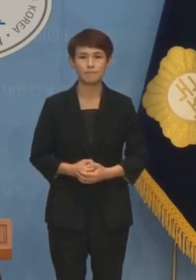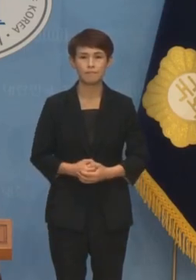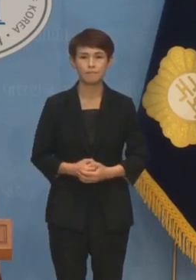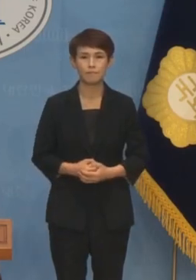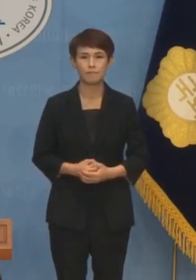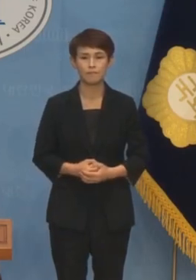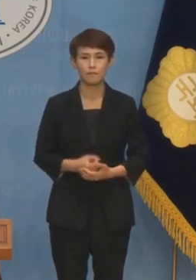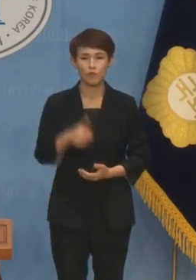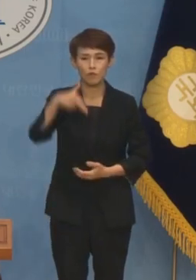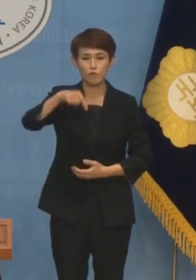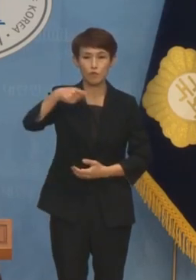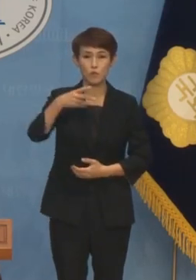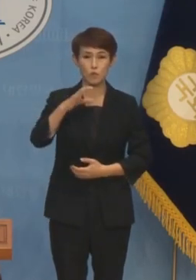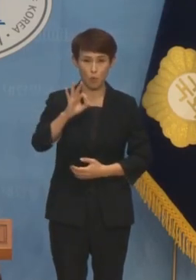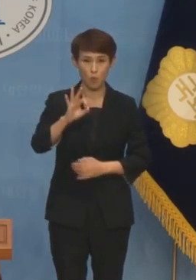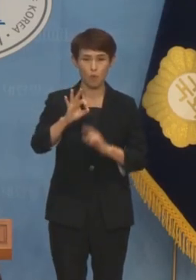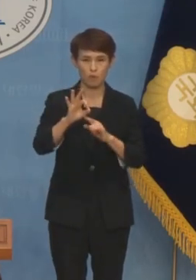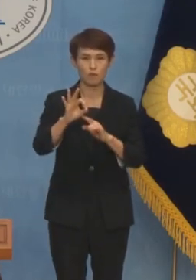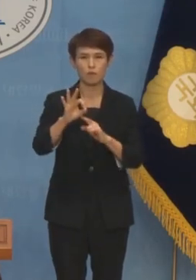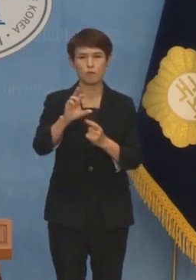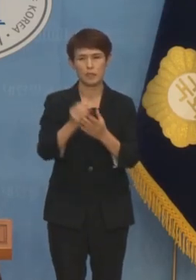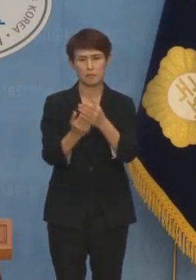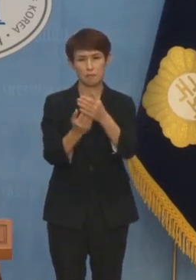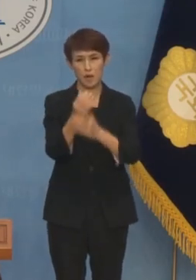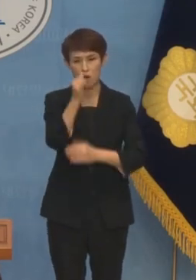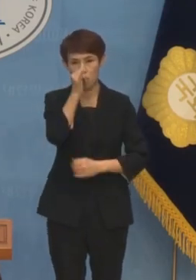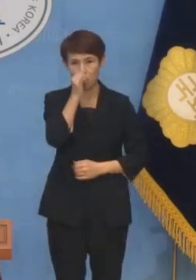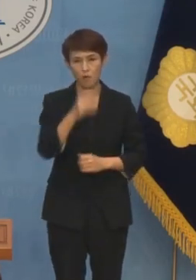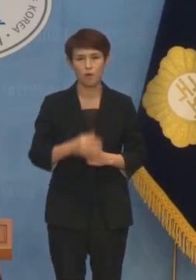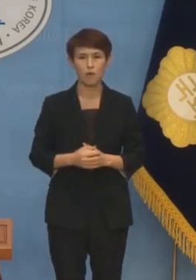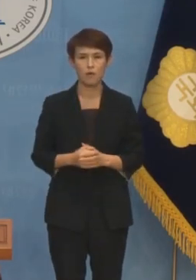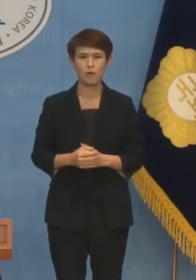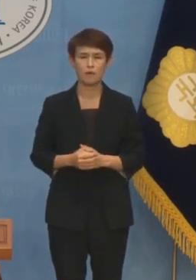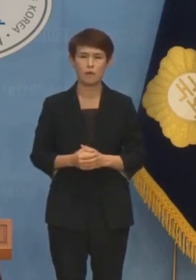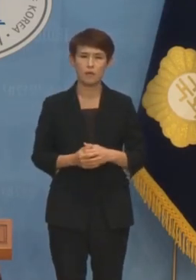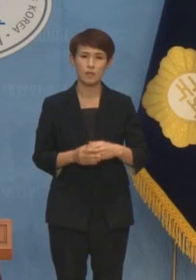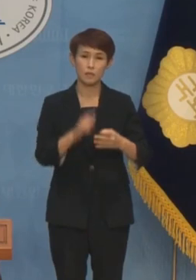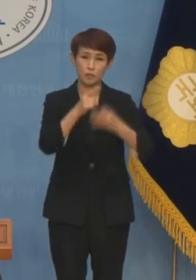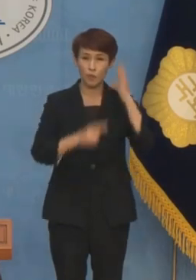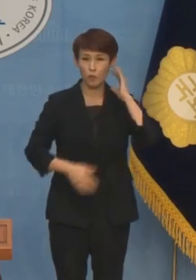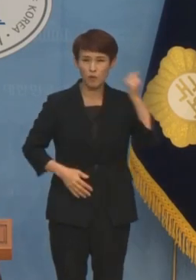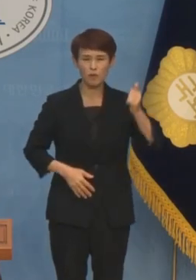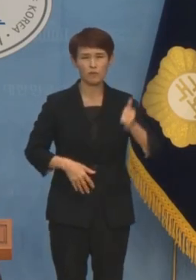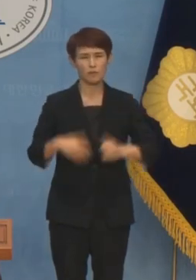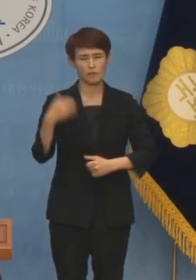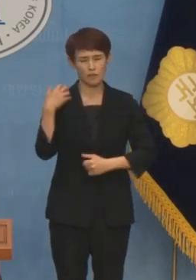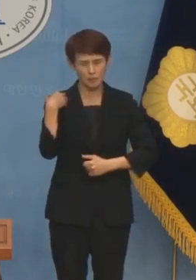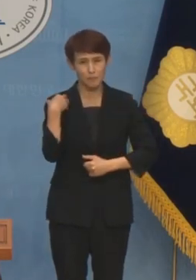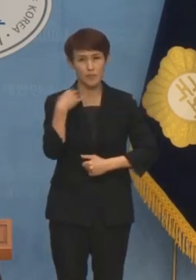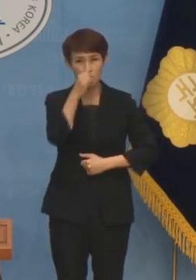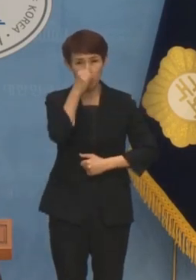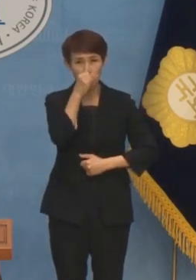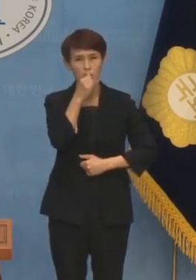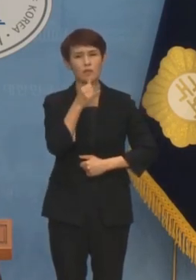커지는 중동발 불확실성, 윤석열 대통령은 제발 책임 있는 태도로 말씀하십시오.